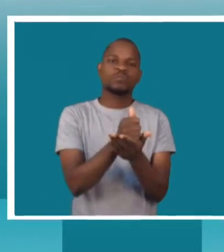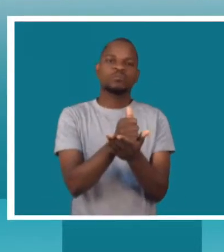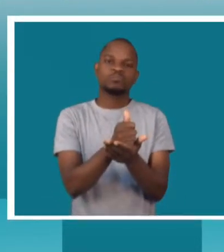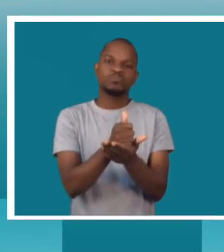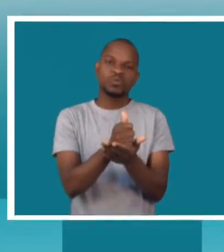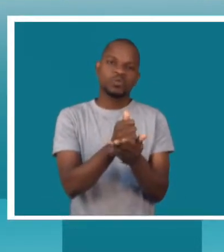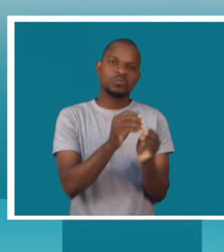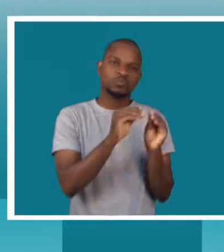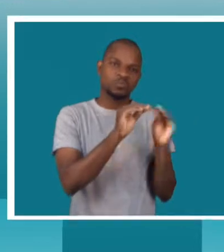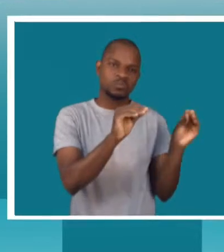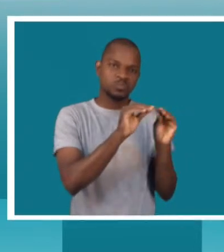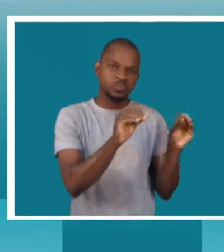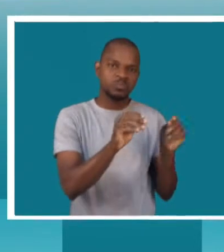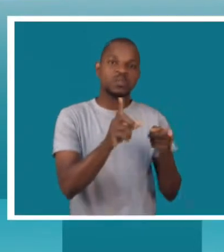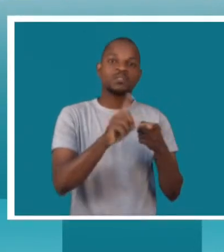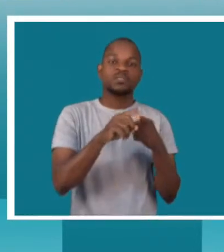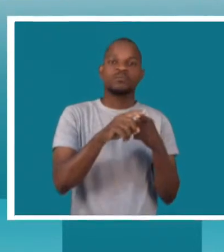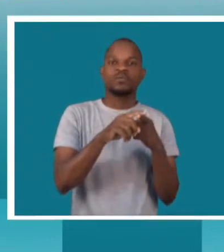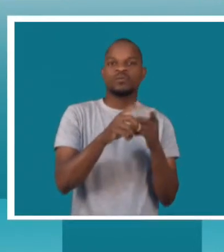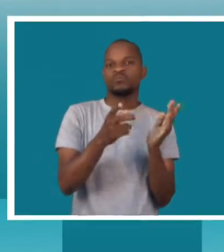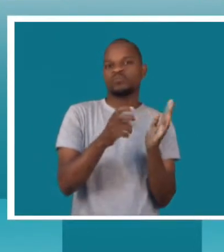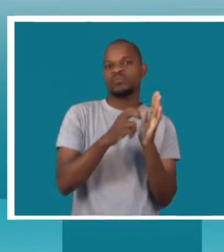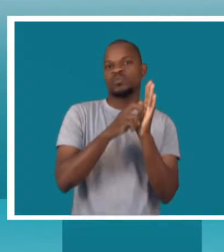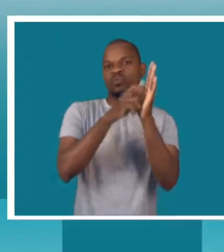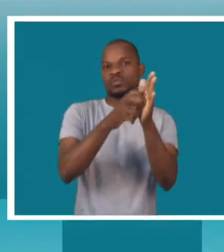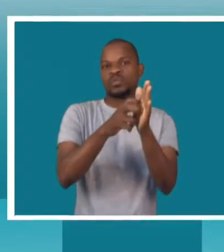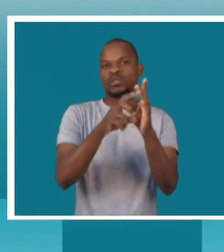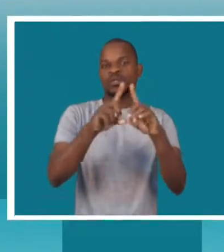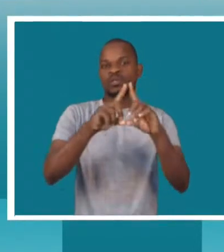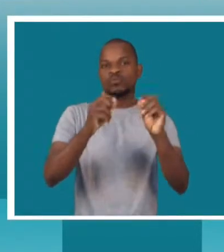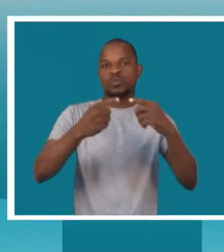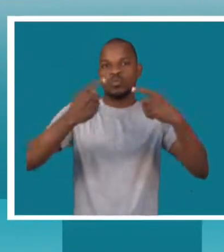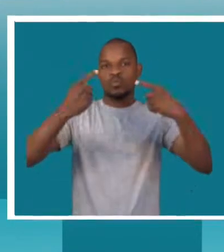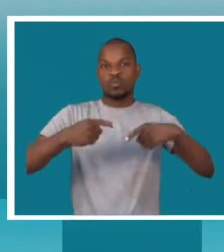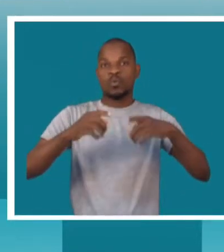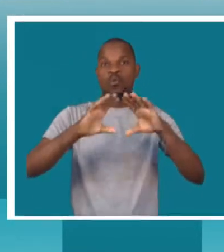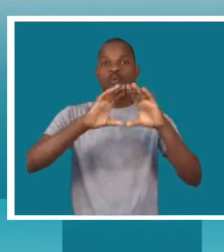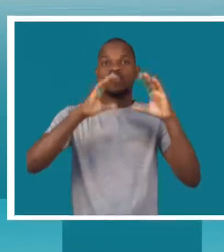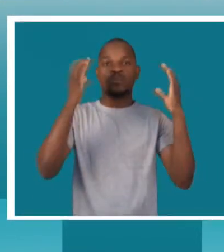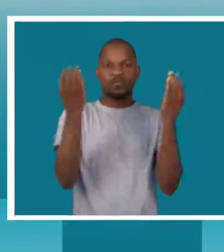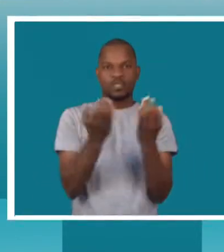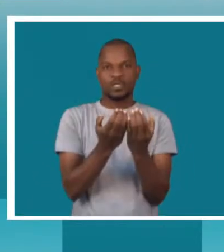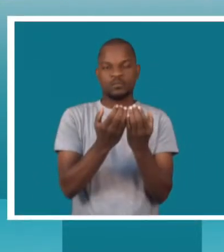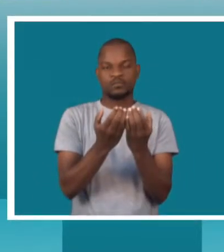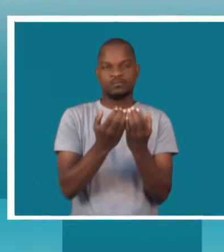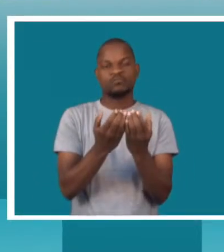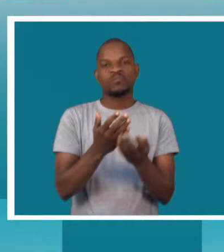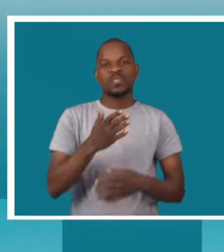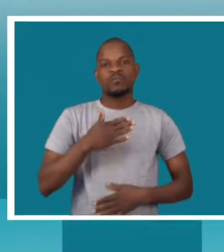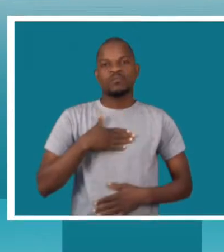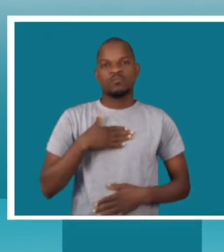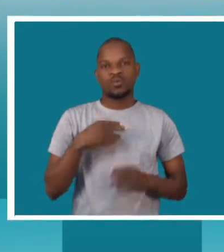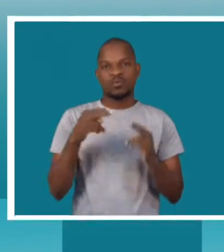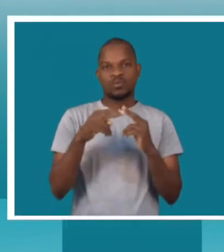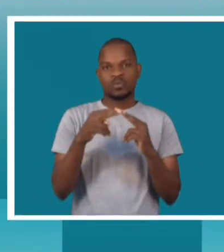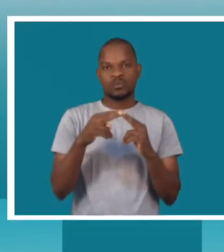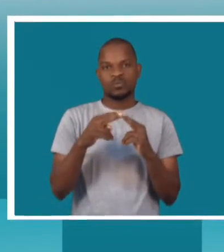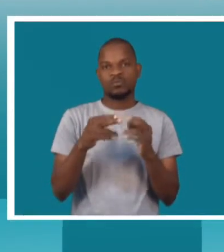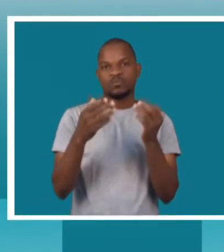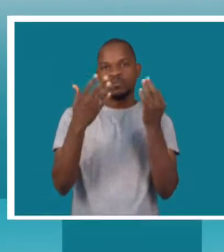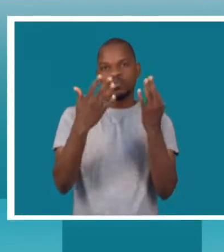treinos, não só a sua ida aos Jogos Mundiais, neste caso. O meu contato é